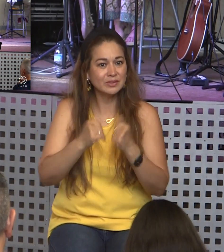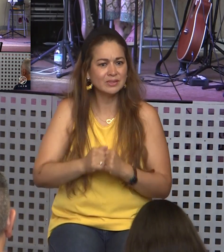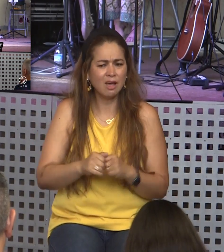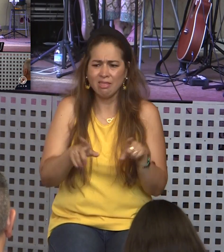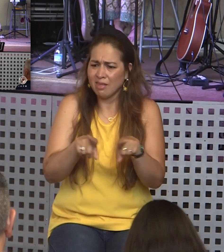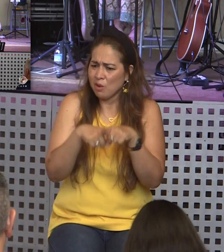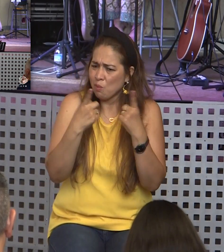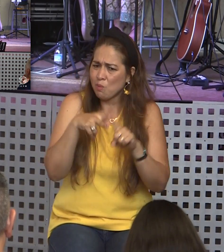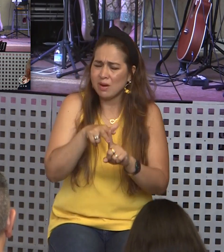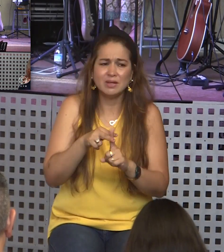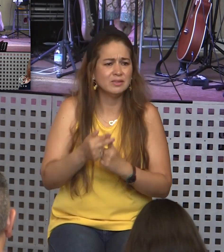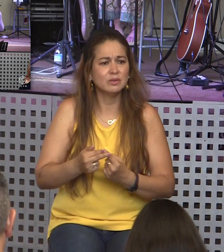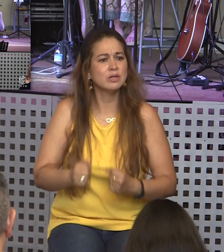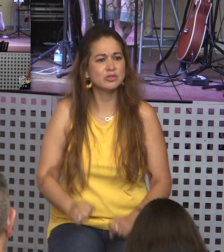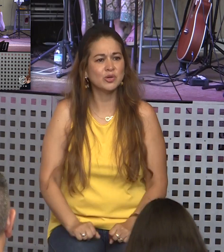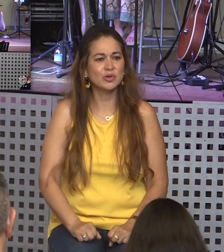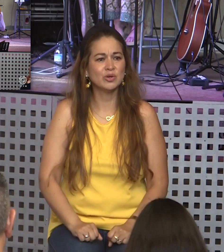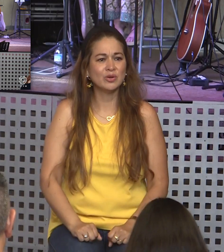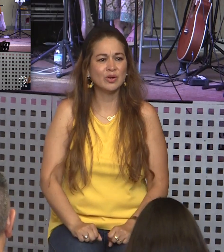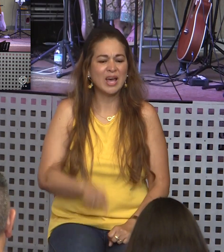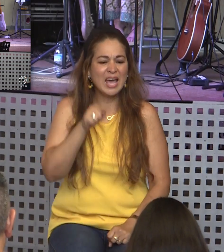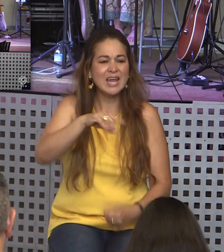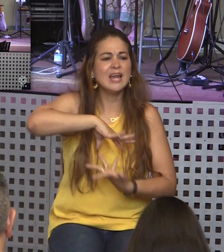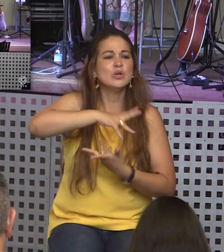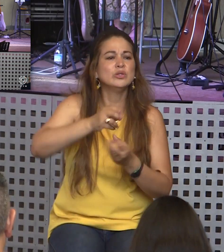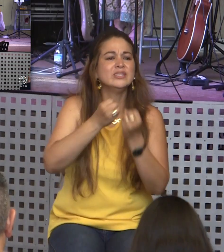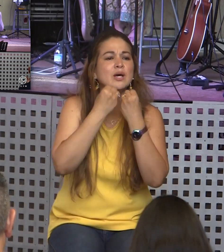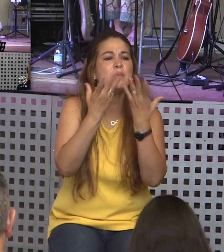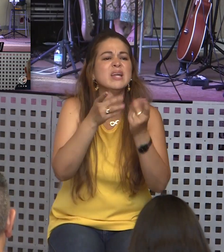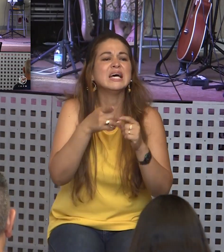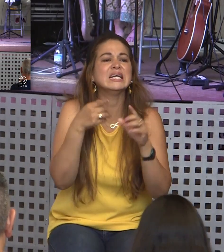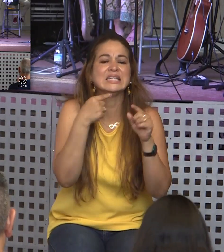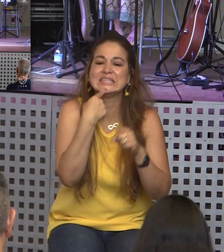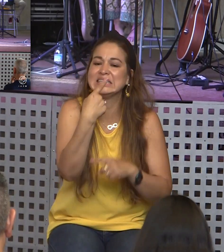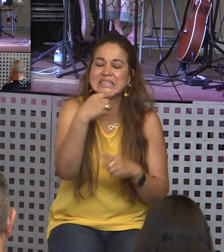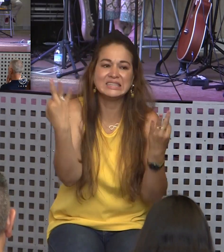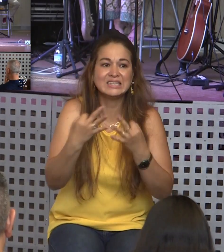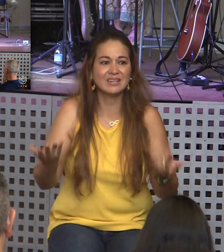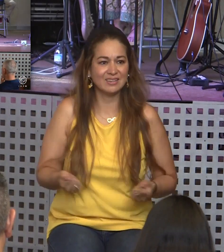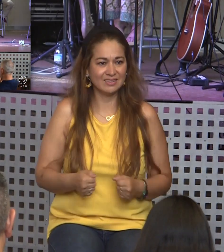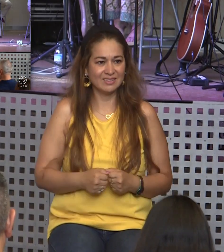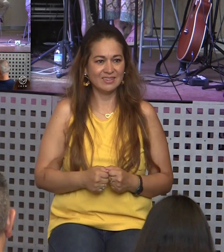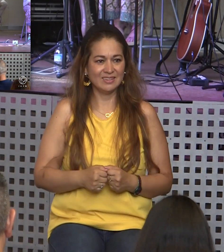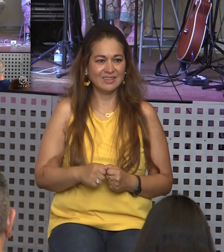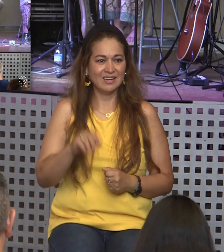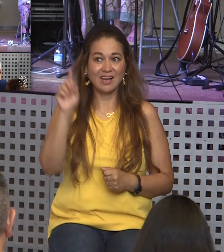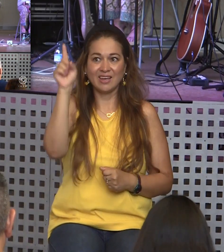mala que sea, Dios tiene buenas noticias. Siempre.